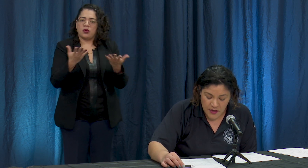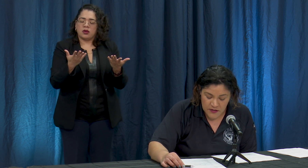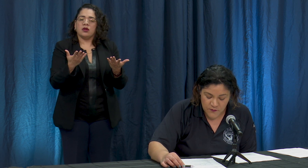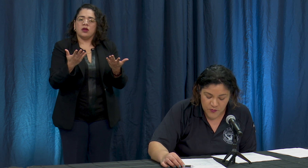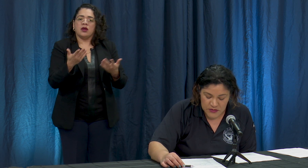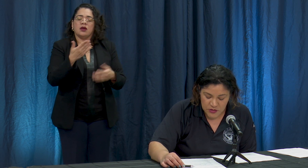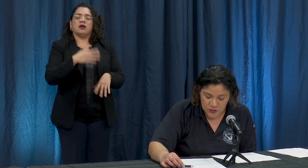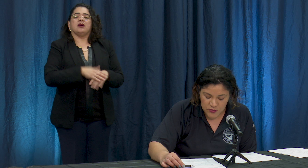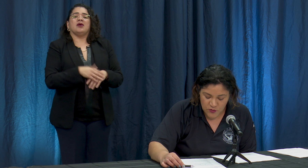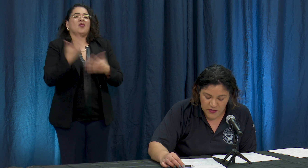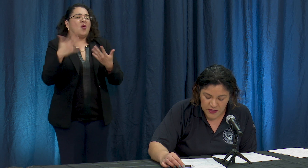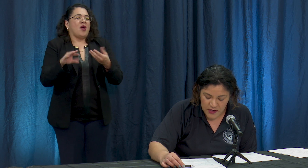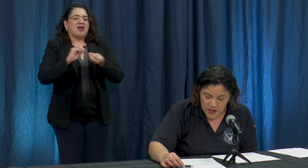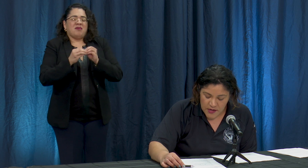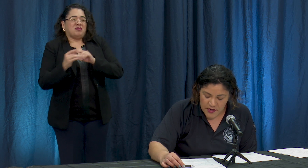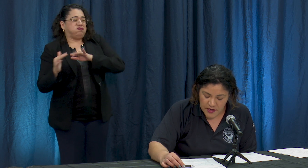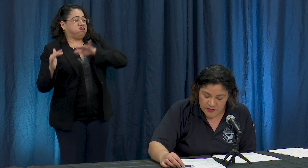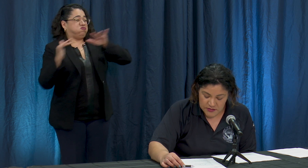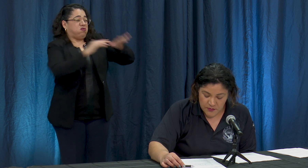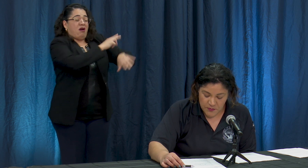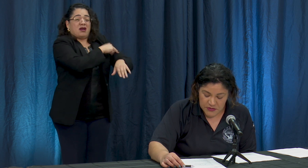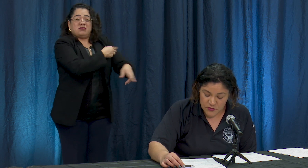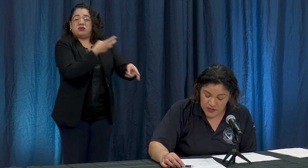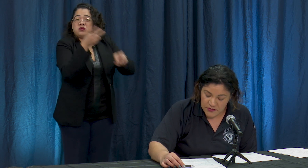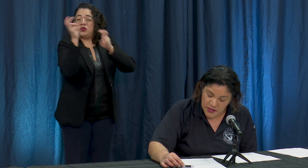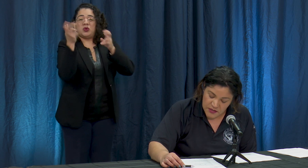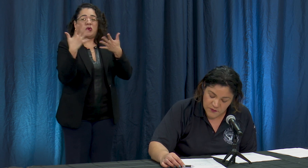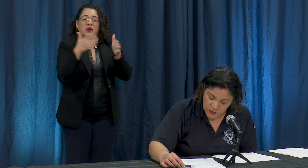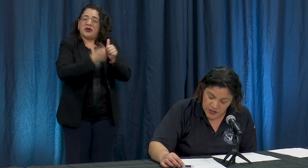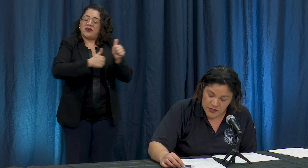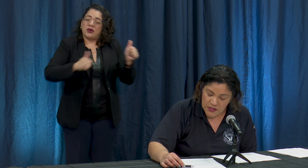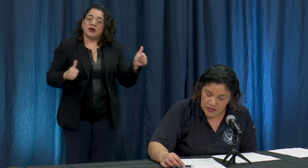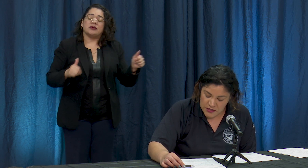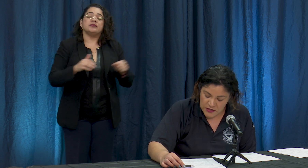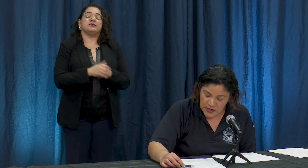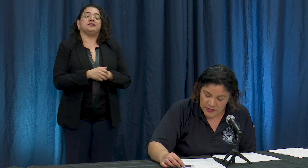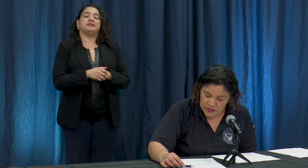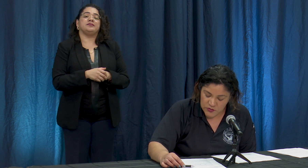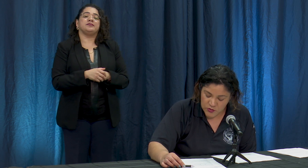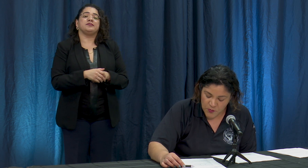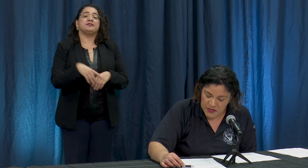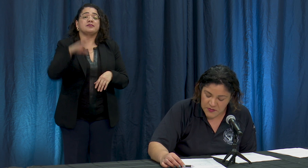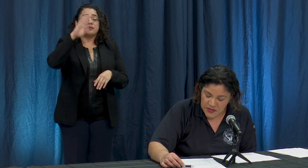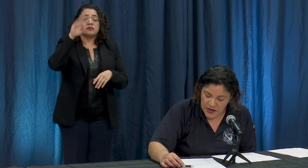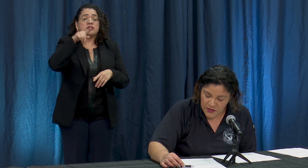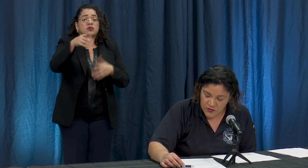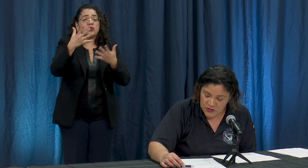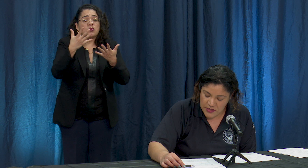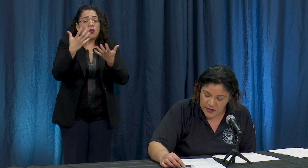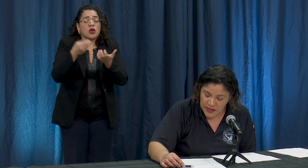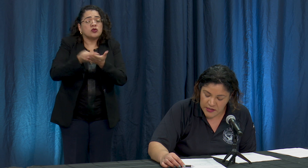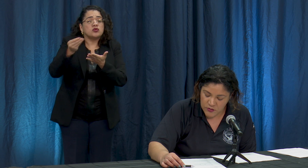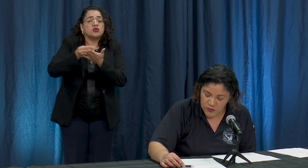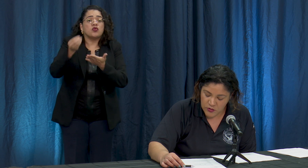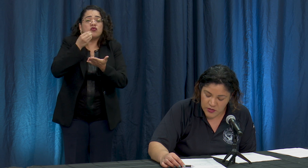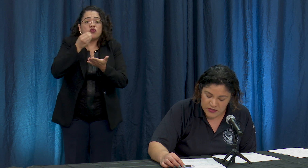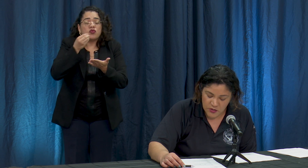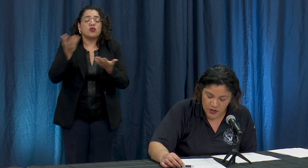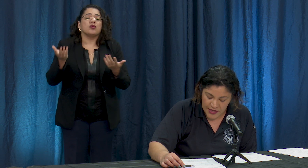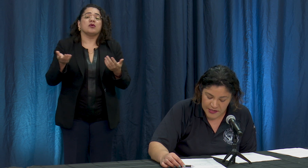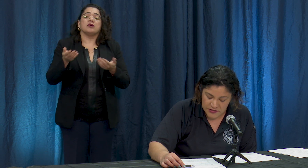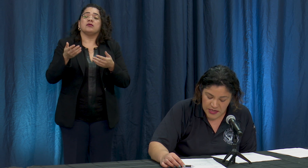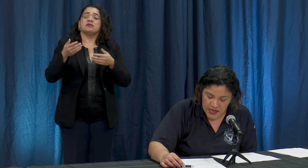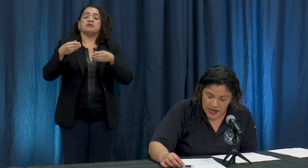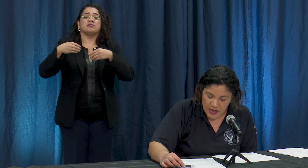datos de información sobre las personas que disfrutan y hacen sus compras de mercados y